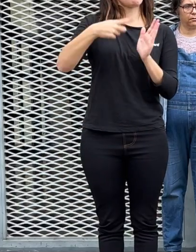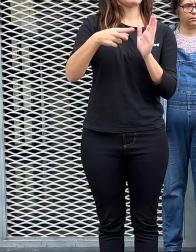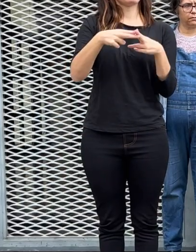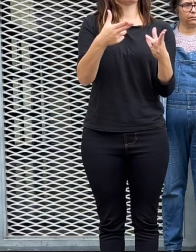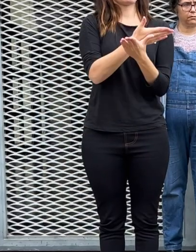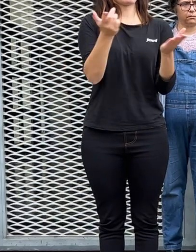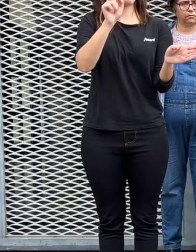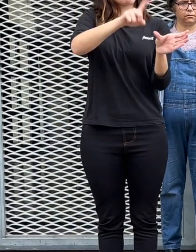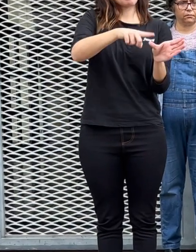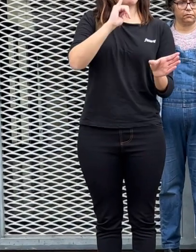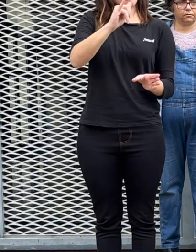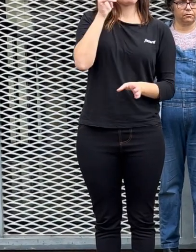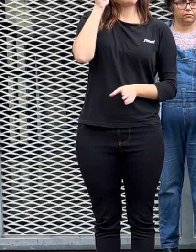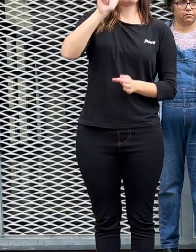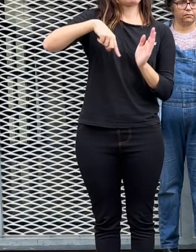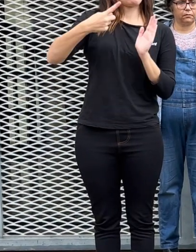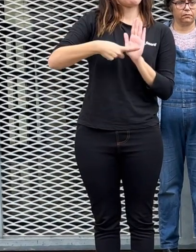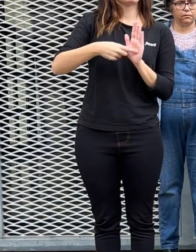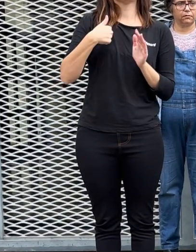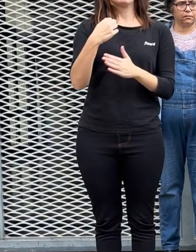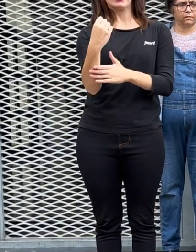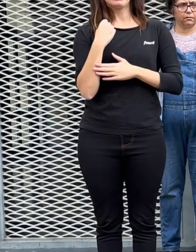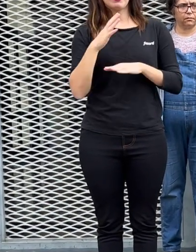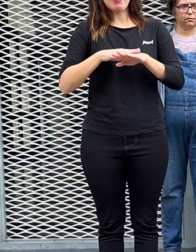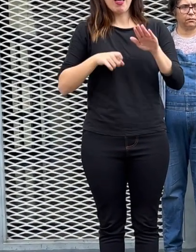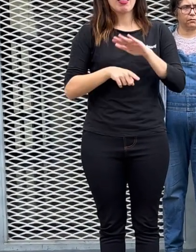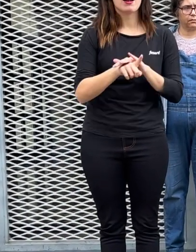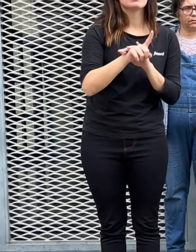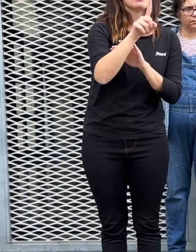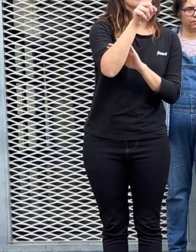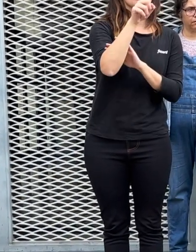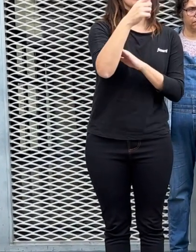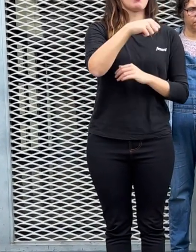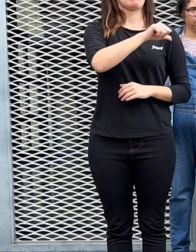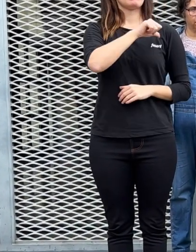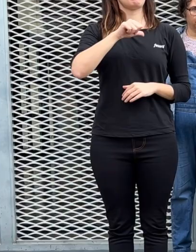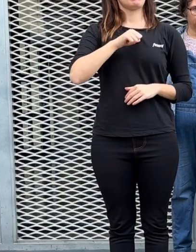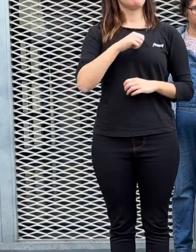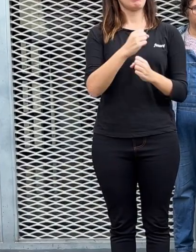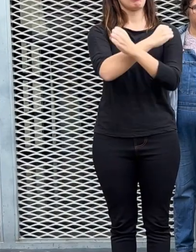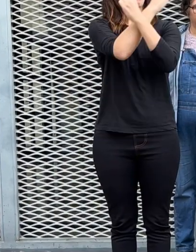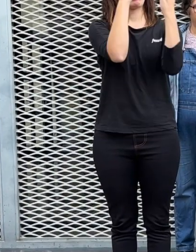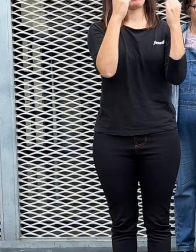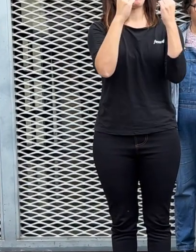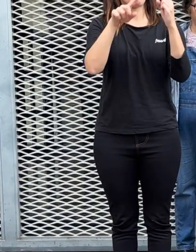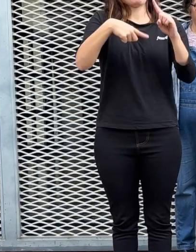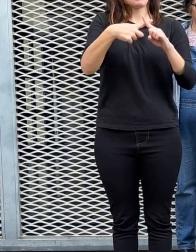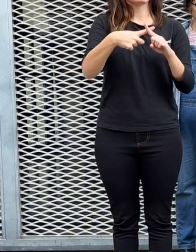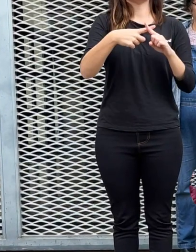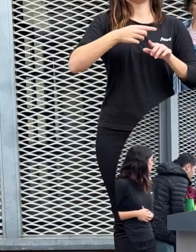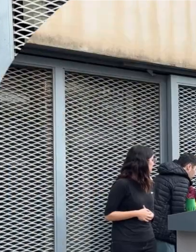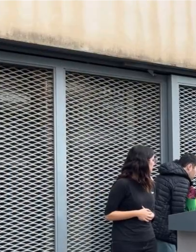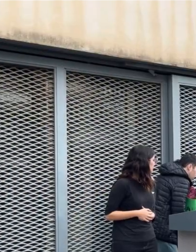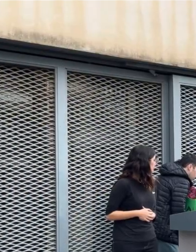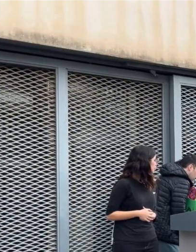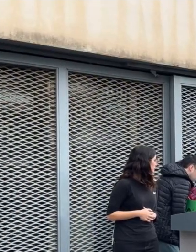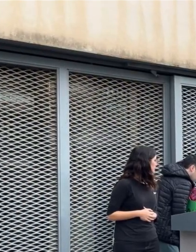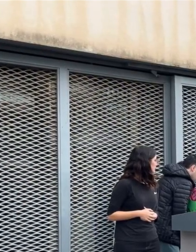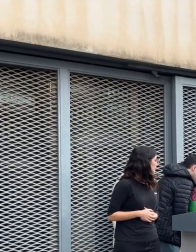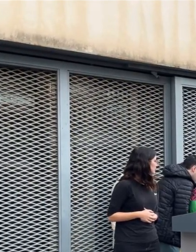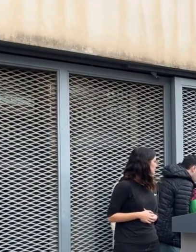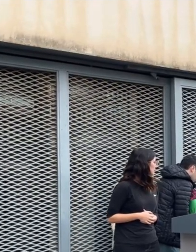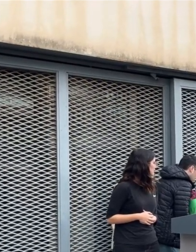sociedad, que nos ayuden a desarrollar nuestra independencia y capacidades.